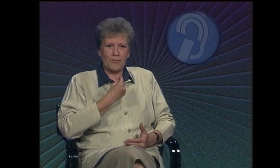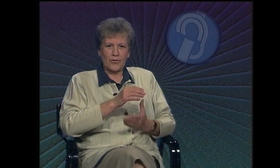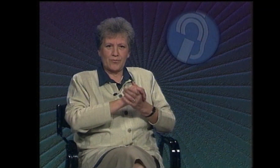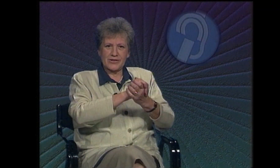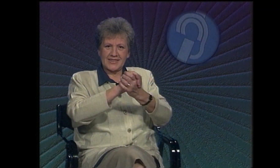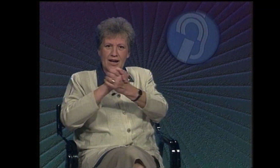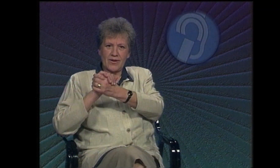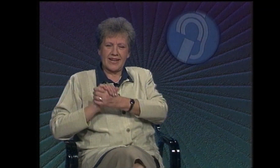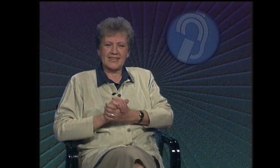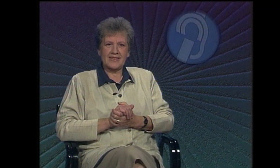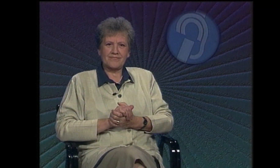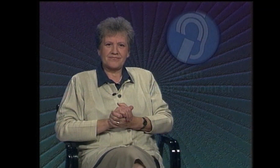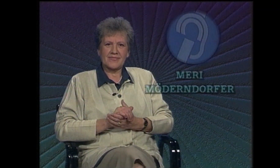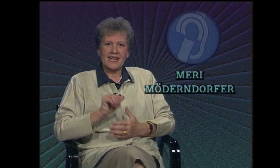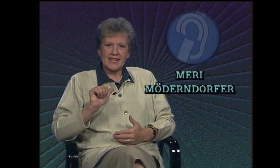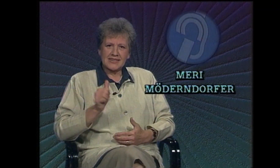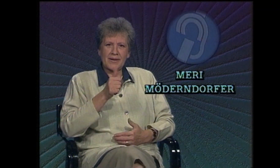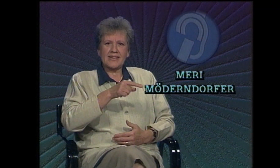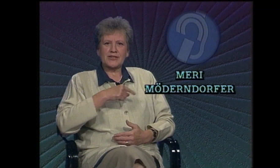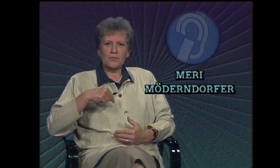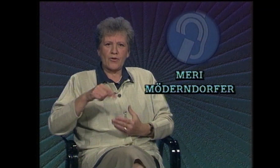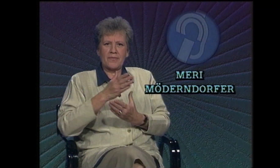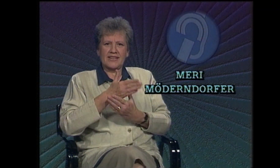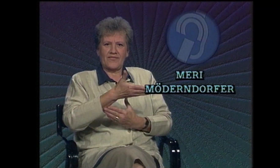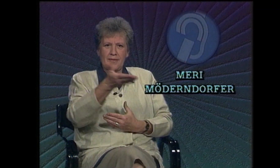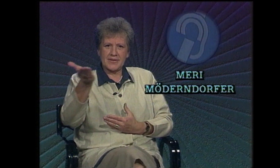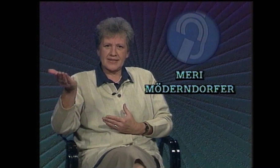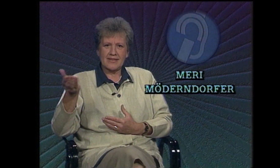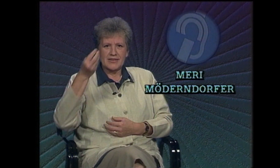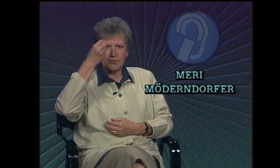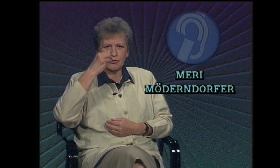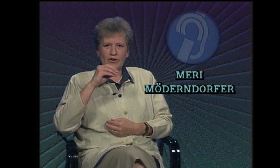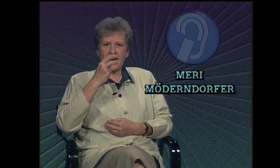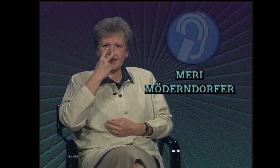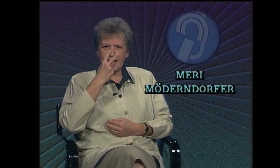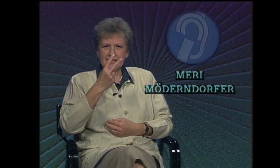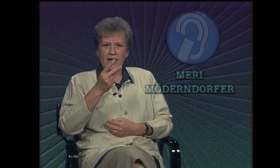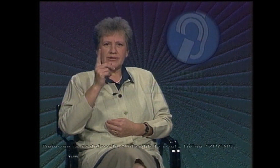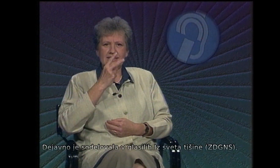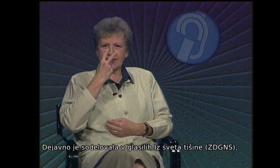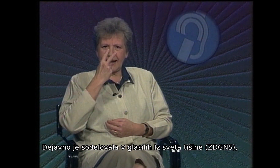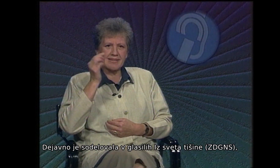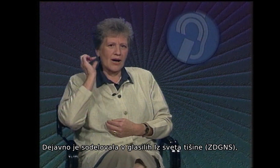Lepo pozdravljeni, spet smo med vami, spoštovani gledalci in